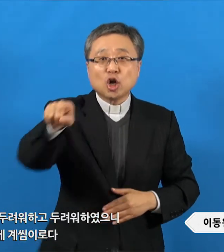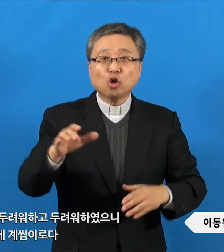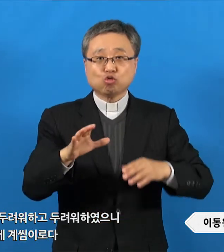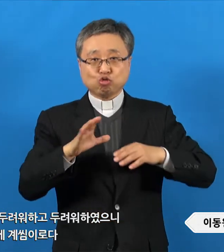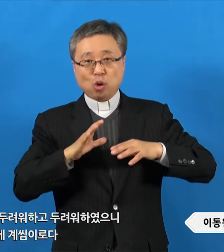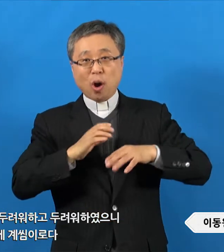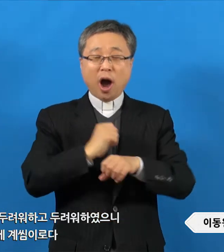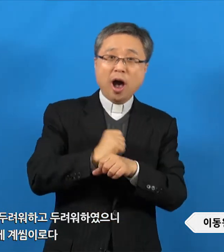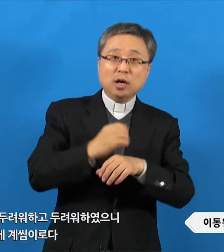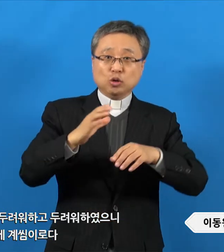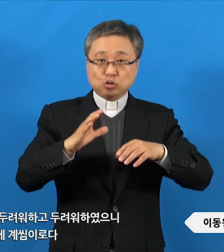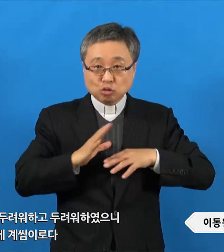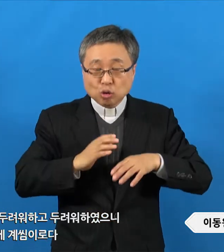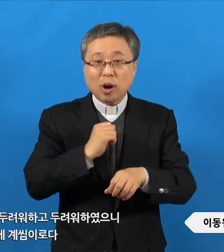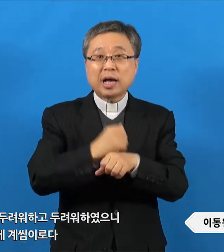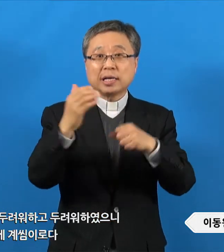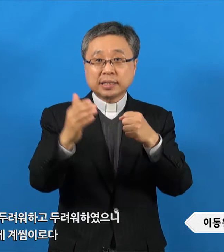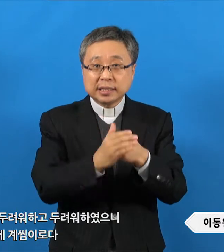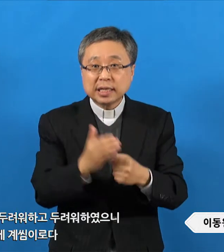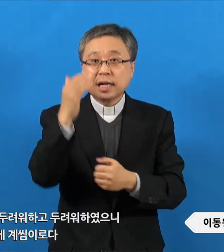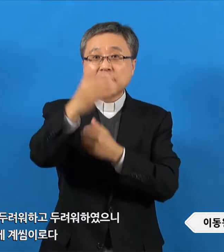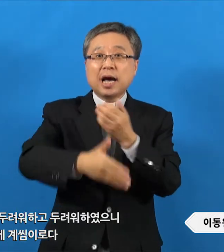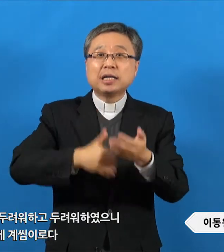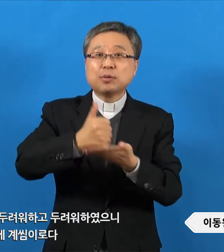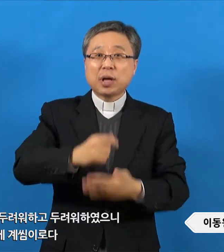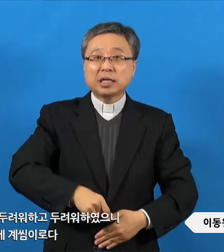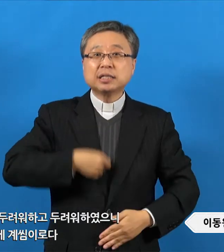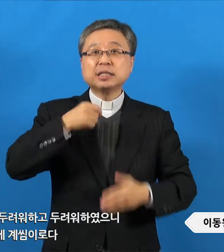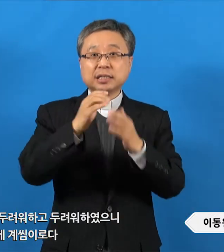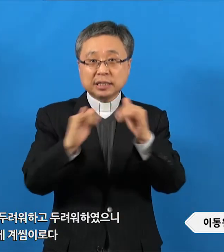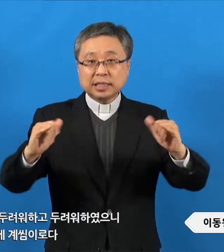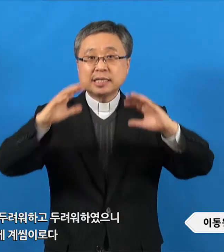두려워하고 두려워하였으니 하나님이 의인의 세대에 계심이로다.